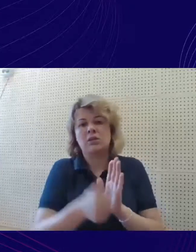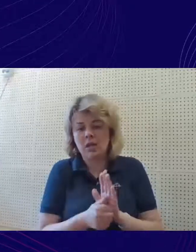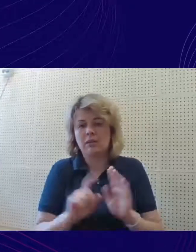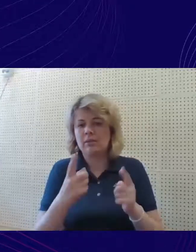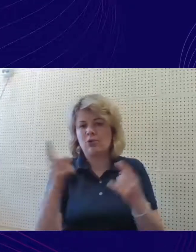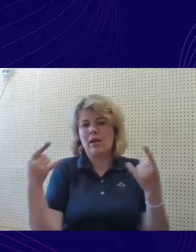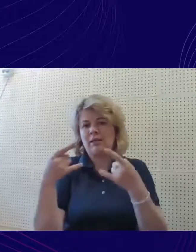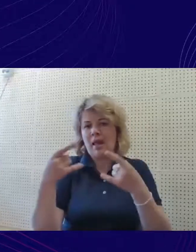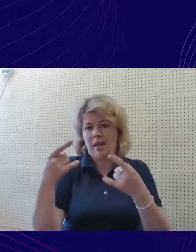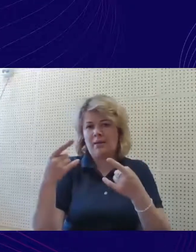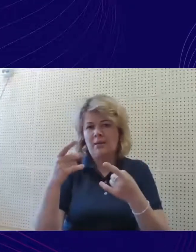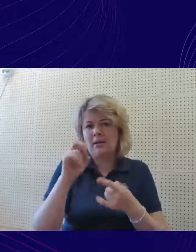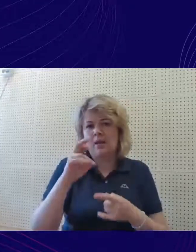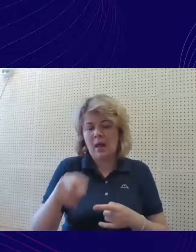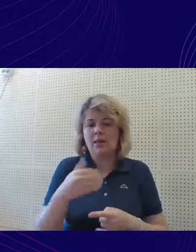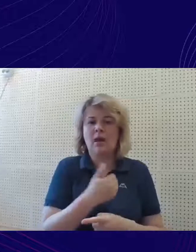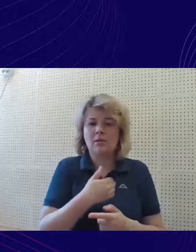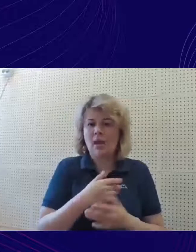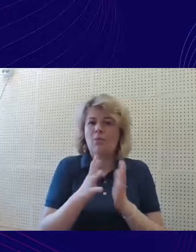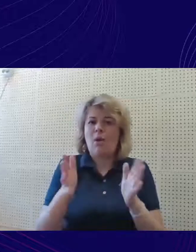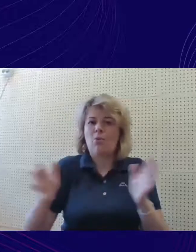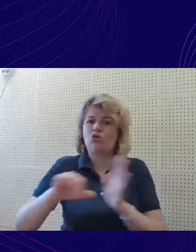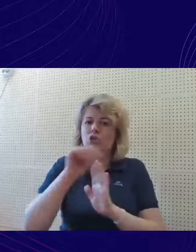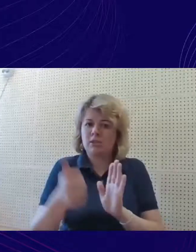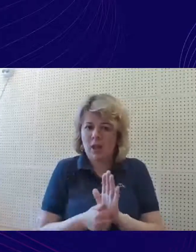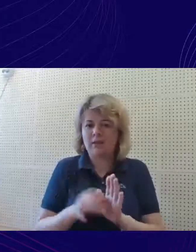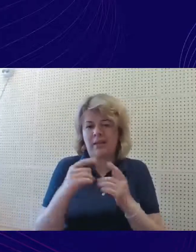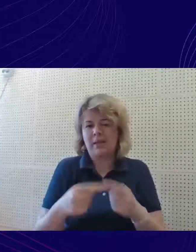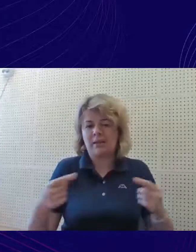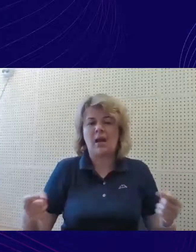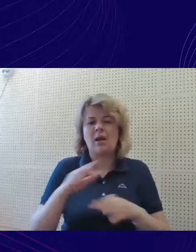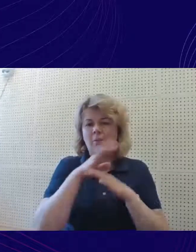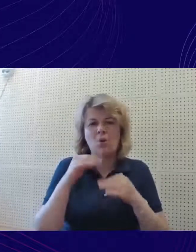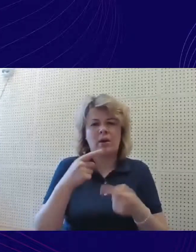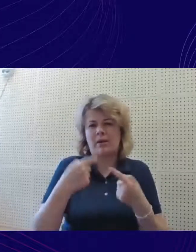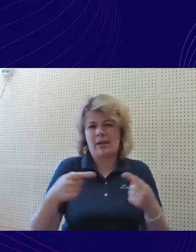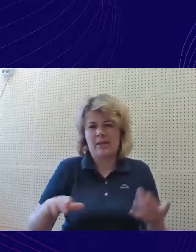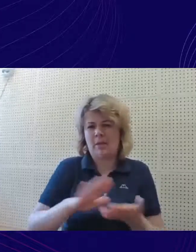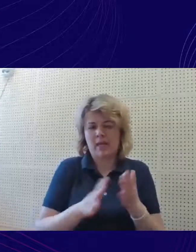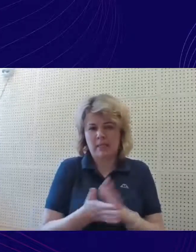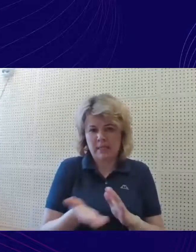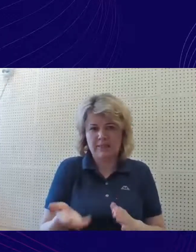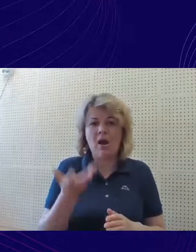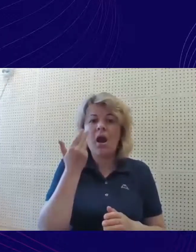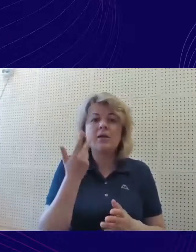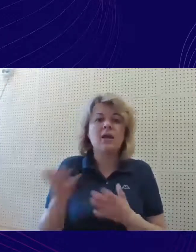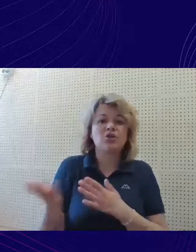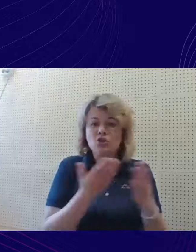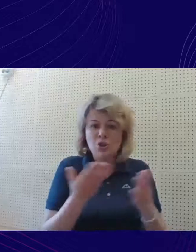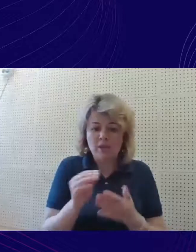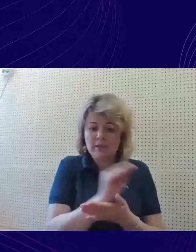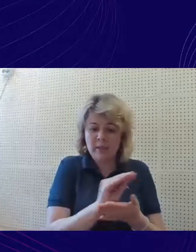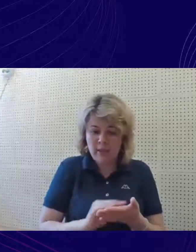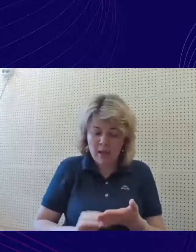далее. В общем, много разных обстоятельств. Когда читаешь сценарий, вроде все понятно,